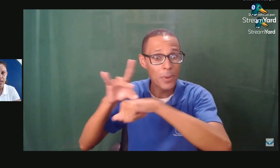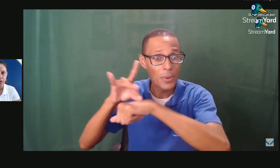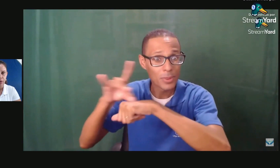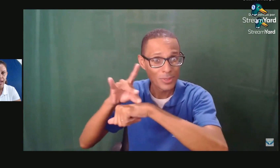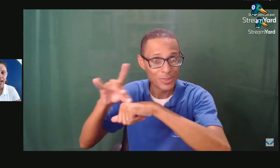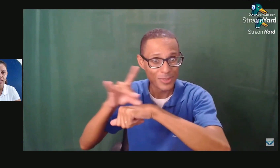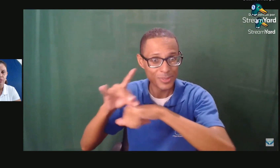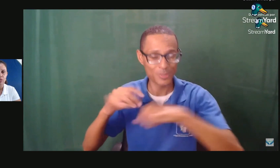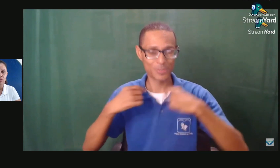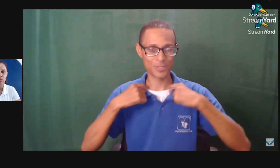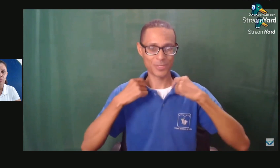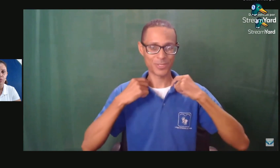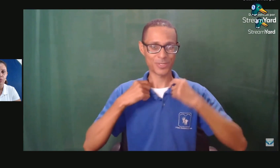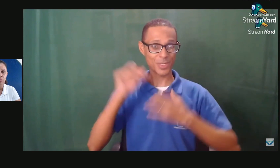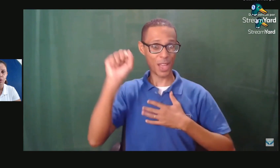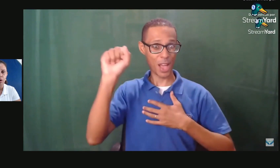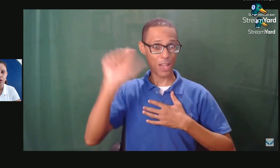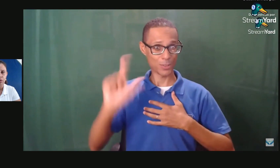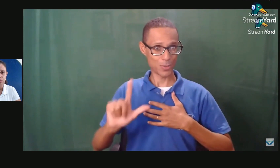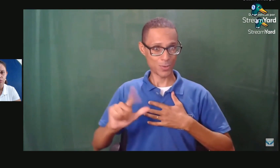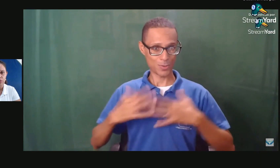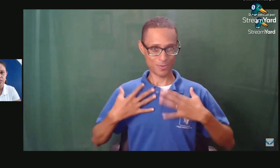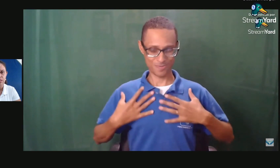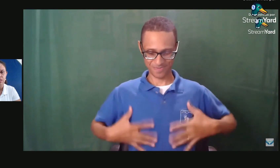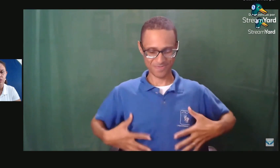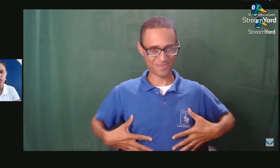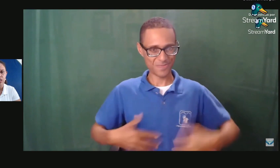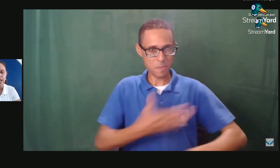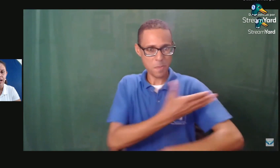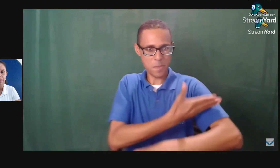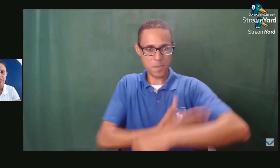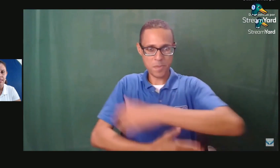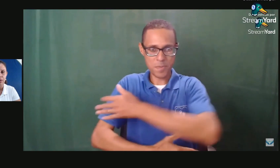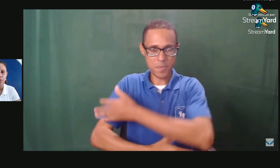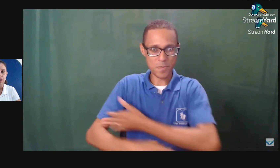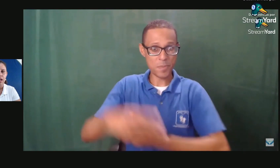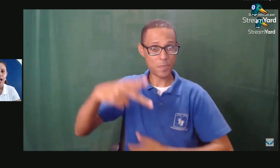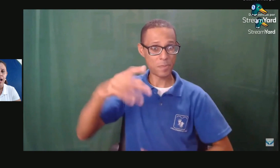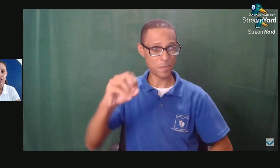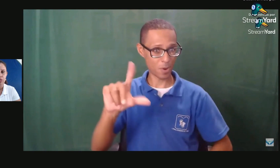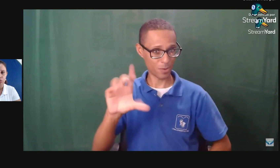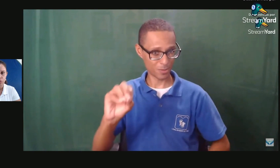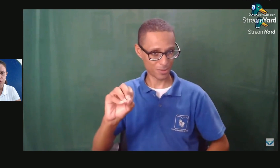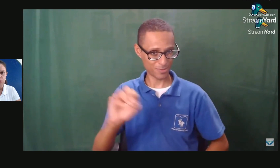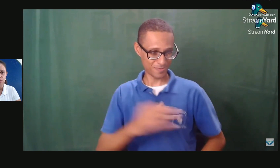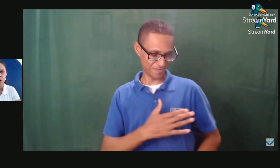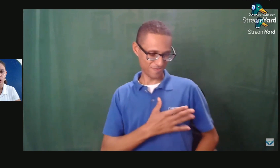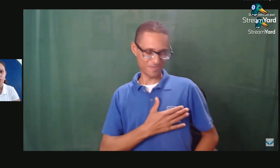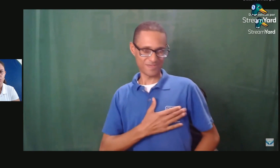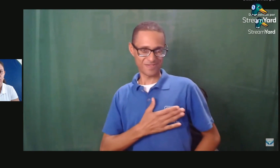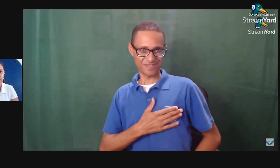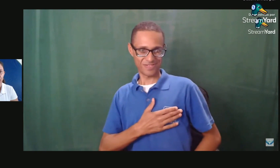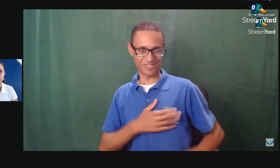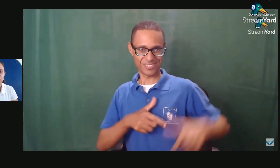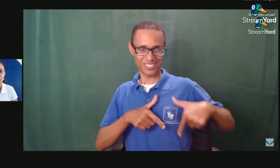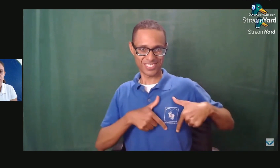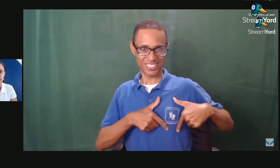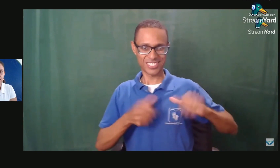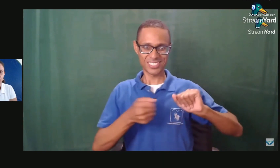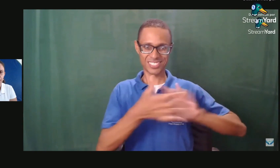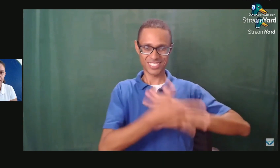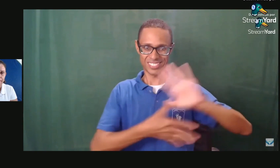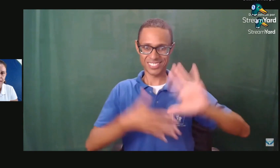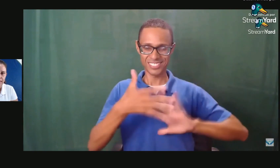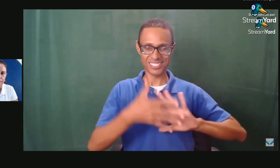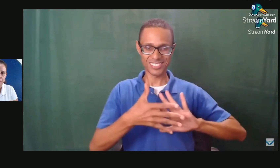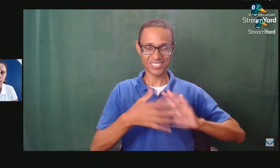cabelos encaracolados, o óculos de armação azul, óculos de grau. Estou